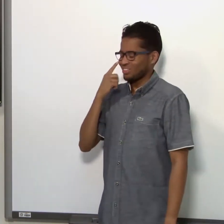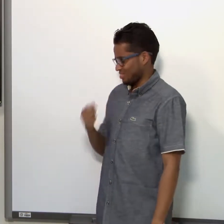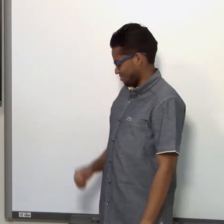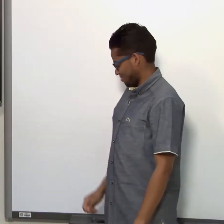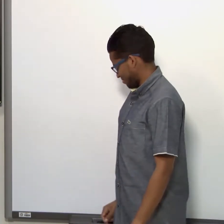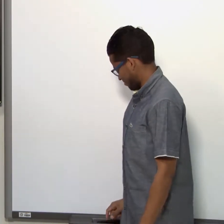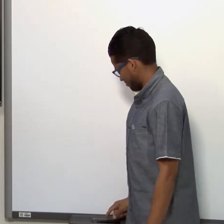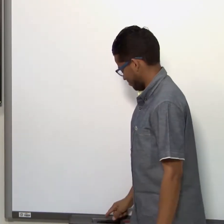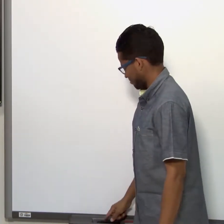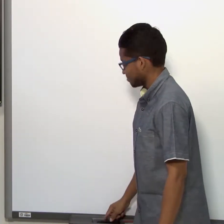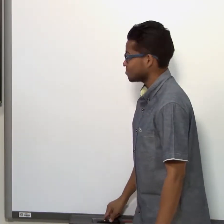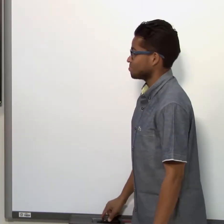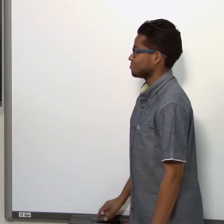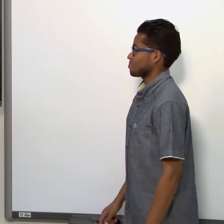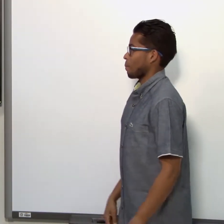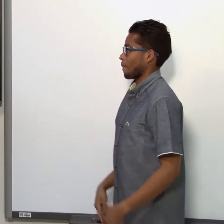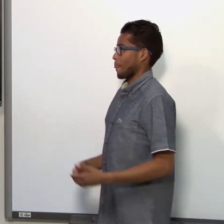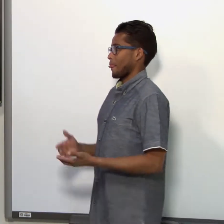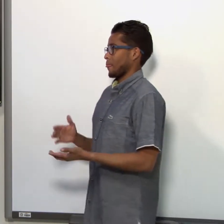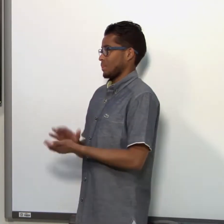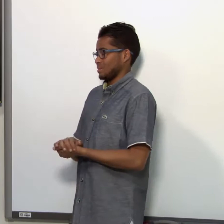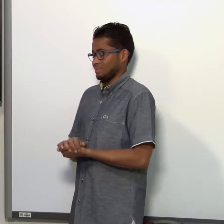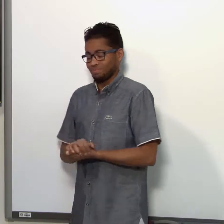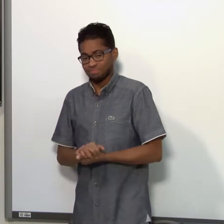ver.